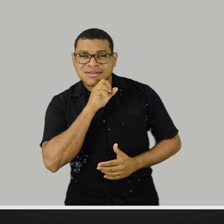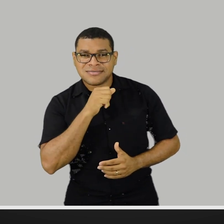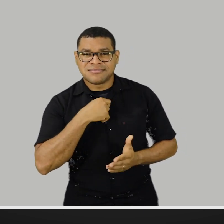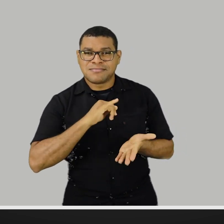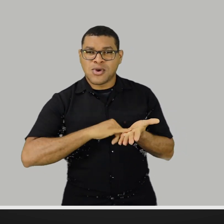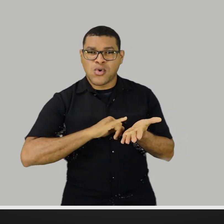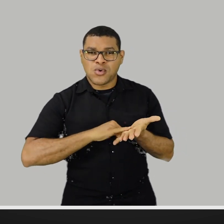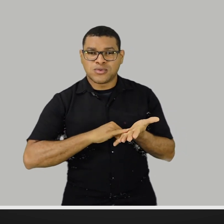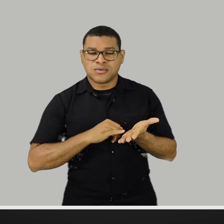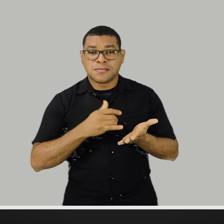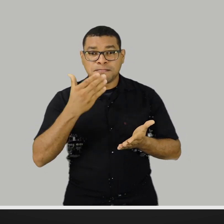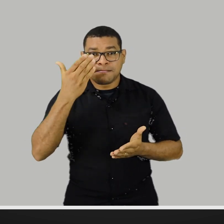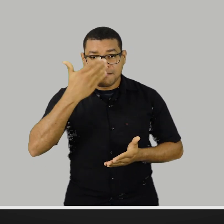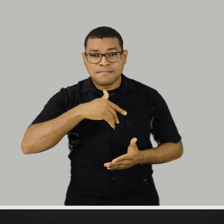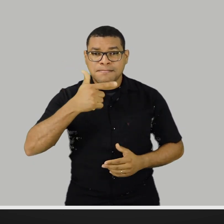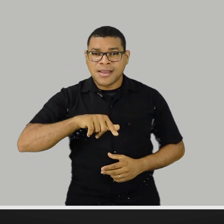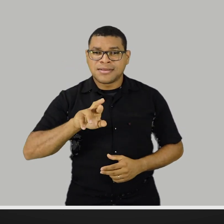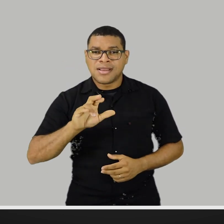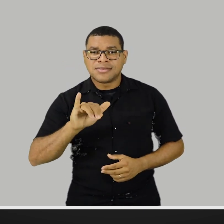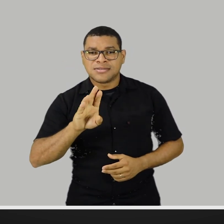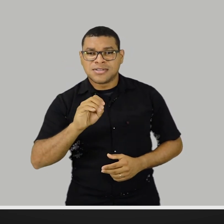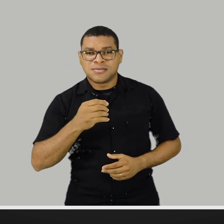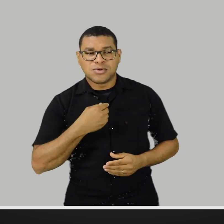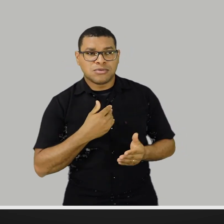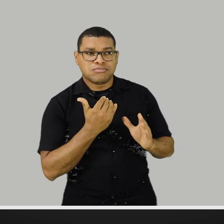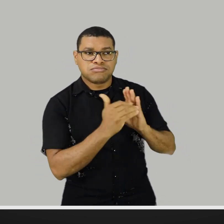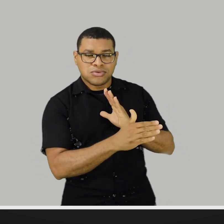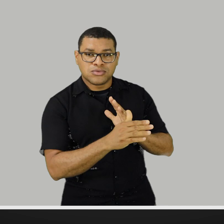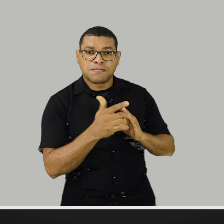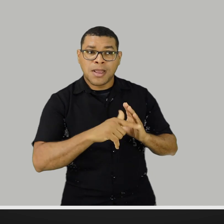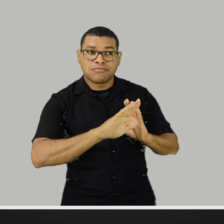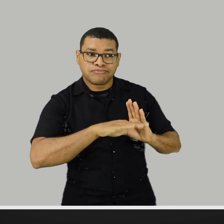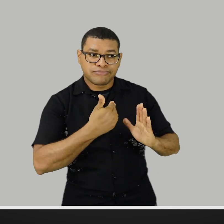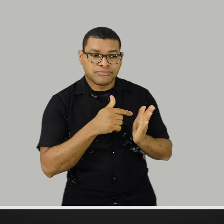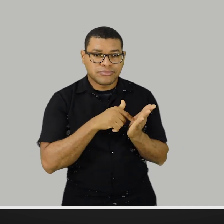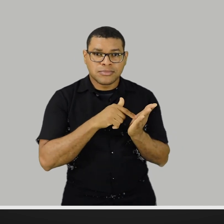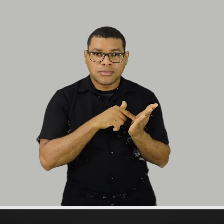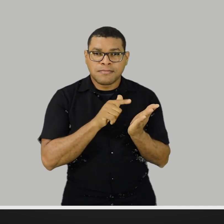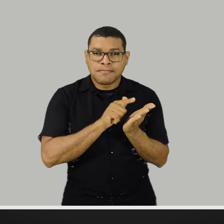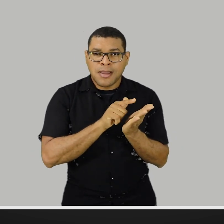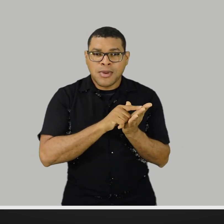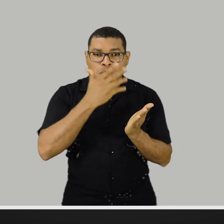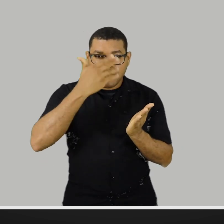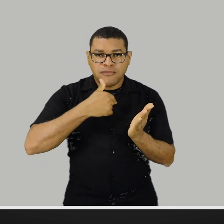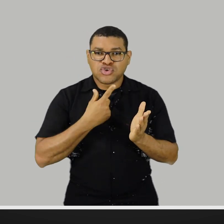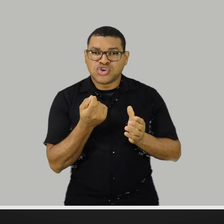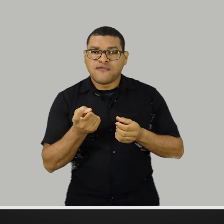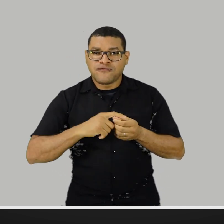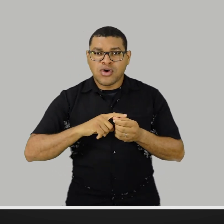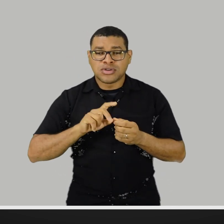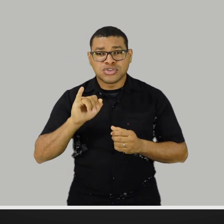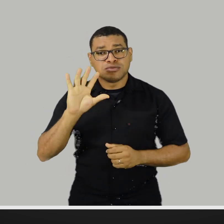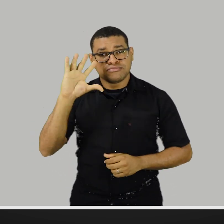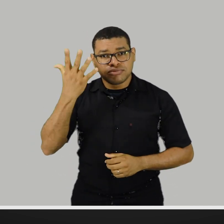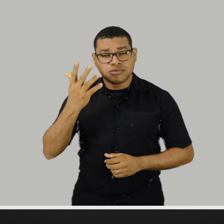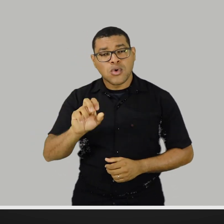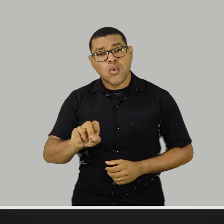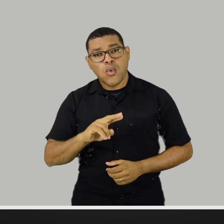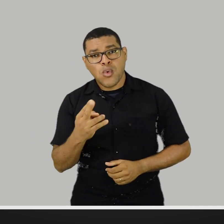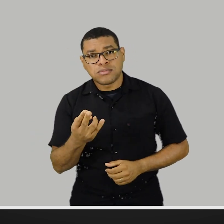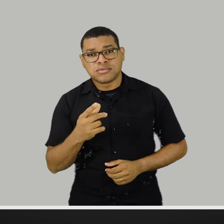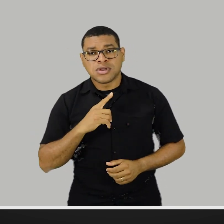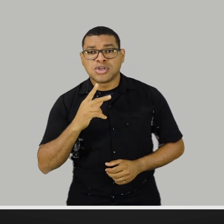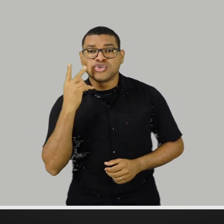Federal do Brasil e da respectiva notificação de e são quando houver ou se histórico de